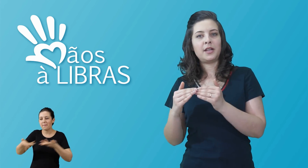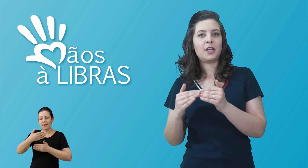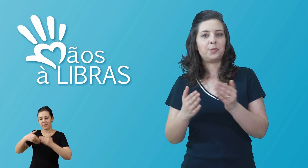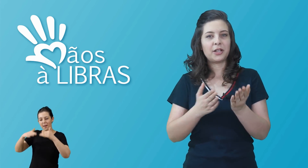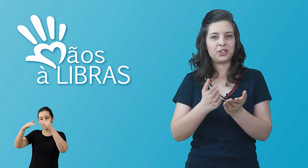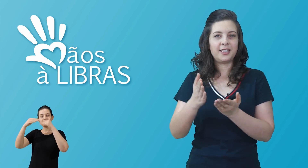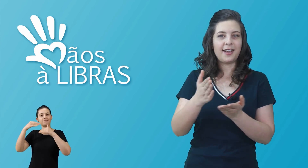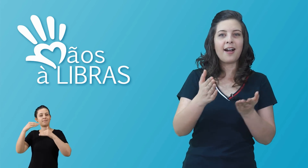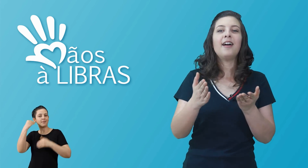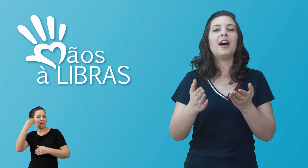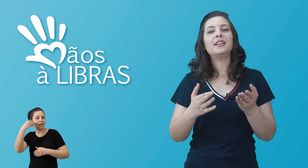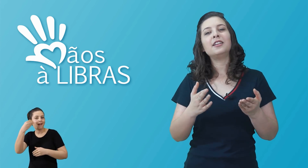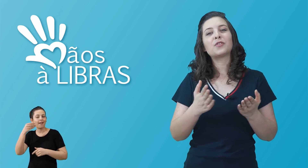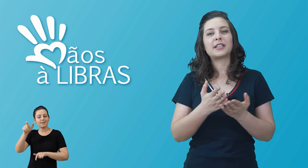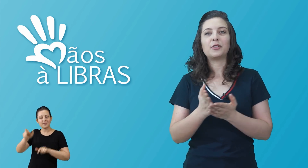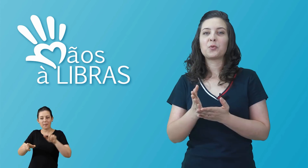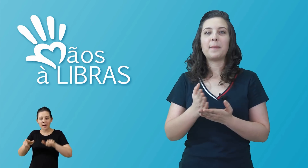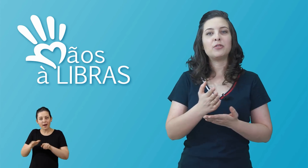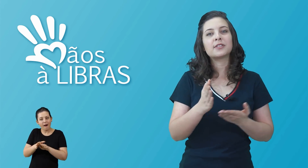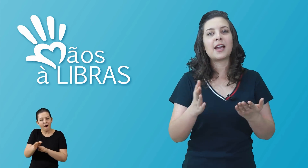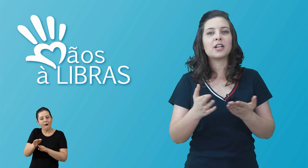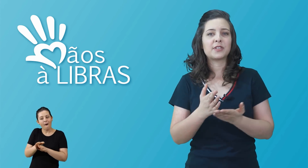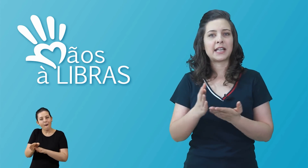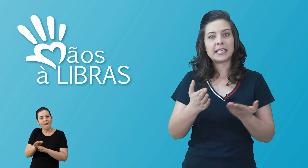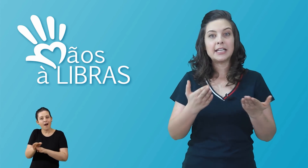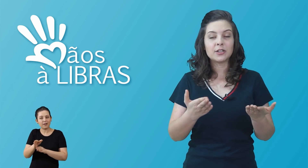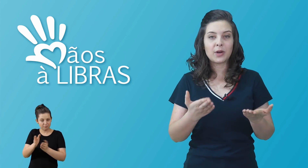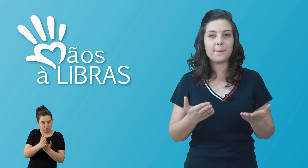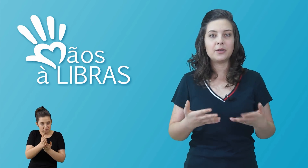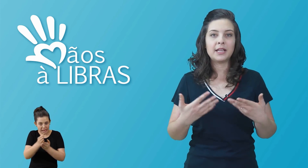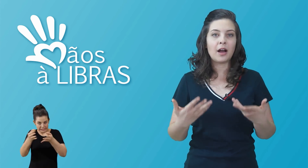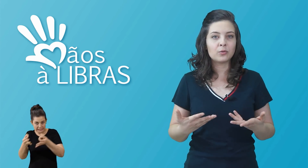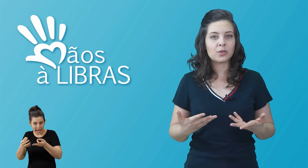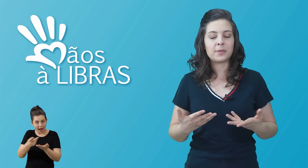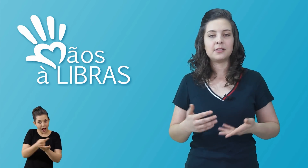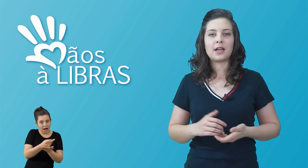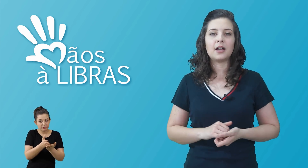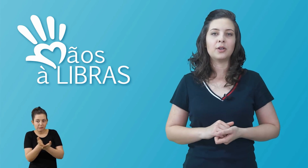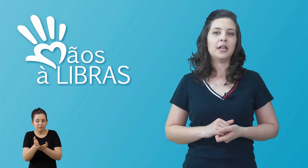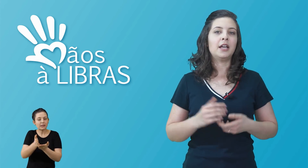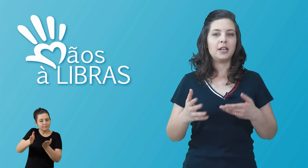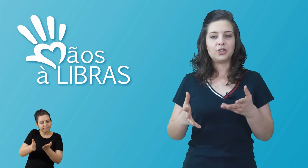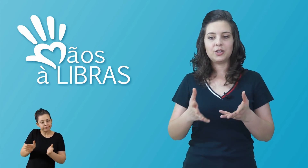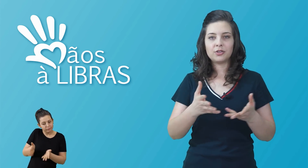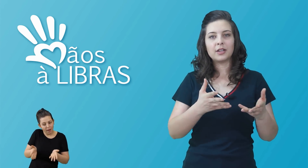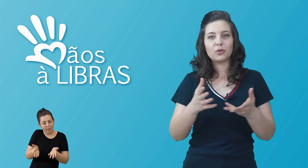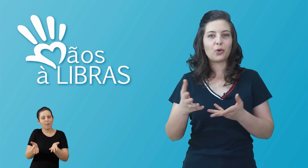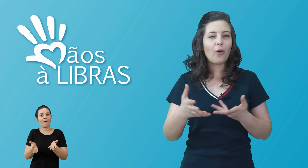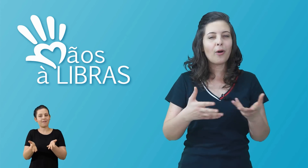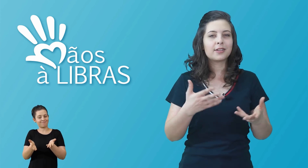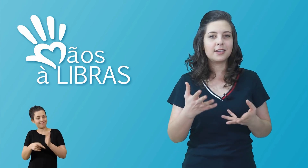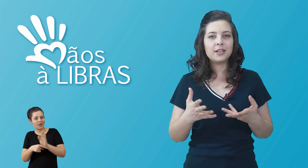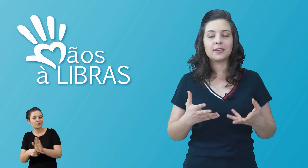mais experiente para te guiar ali, se você está indo no caminho certo, se você está trilhando o caminho ideal do seu aprendizado. E aí te